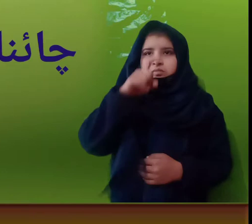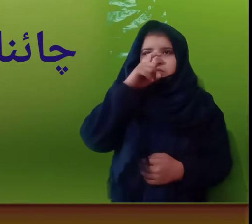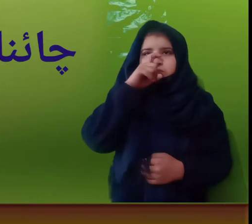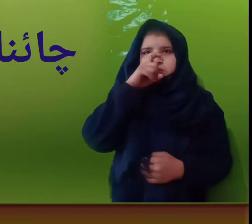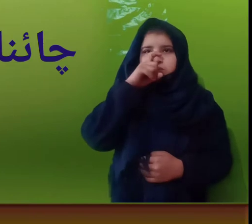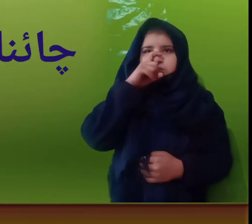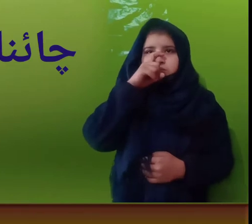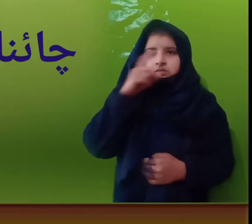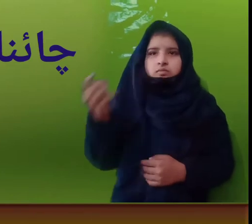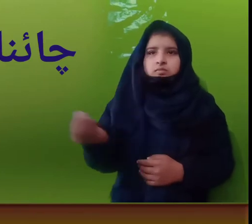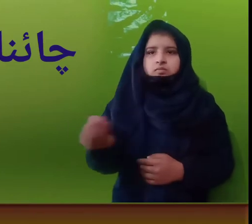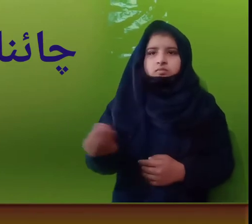चाइना मिट्टी।